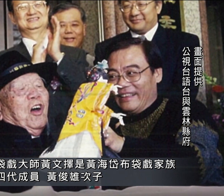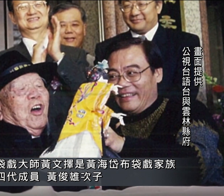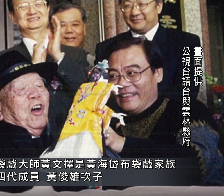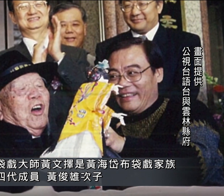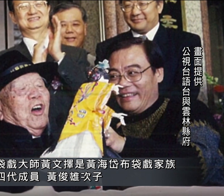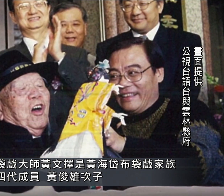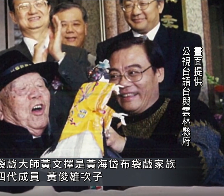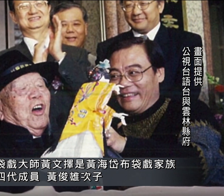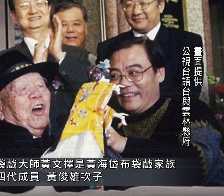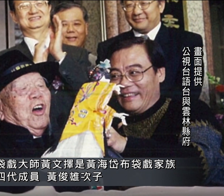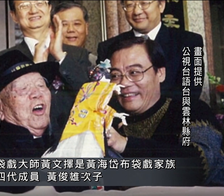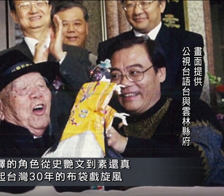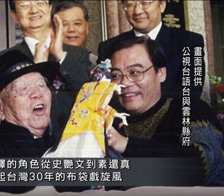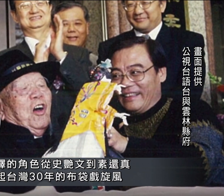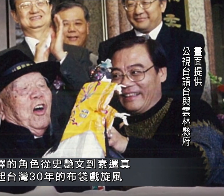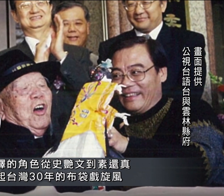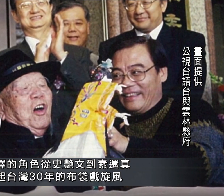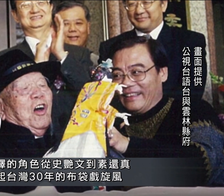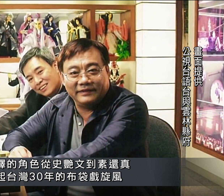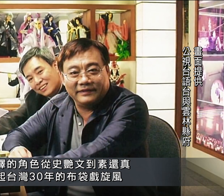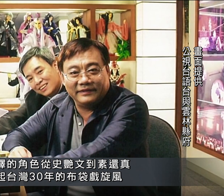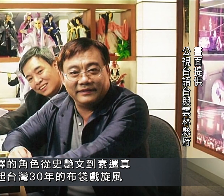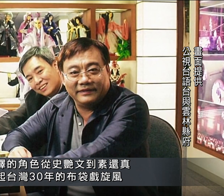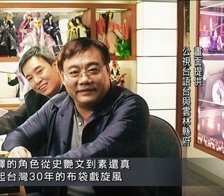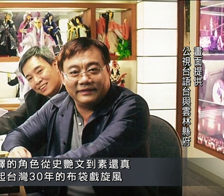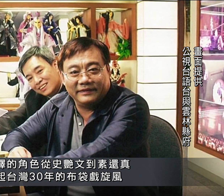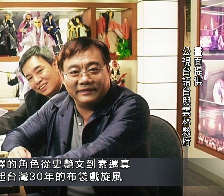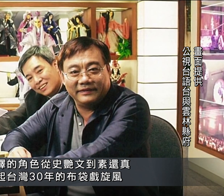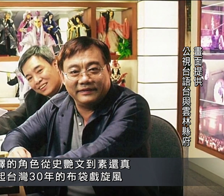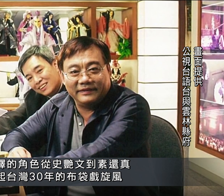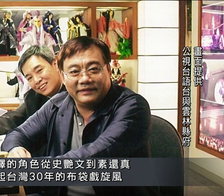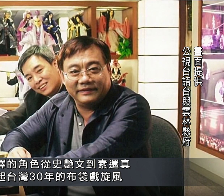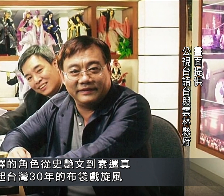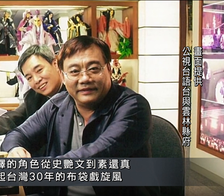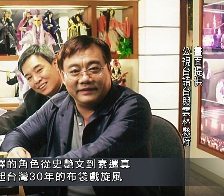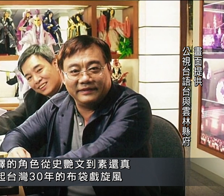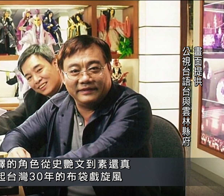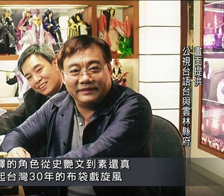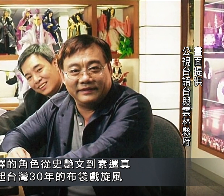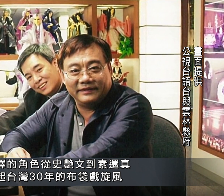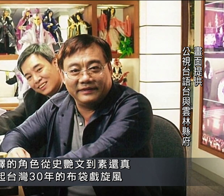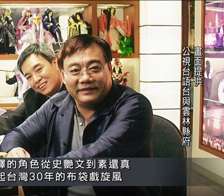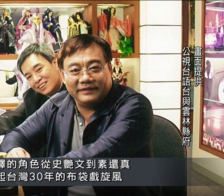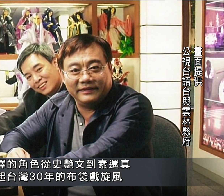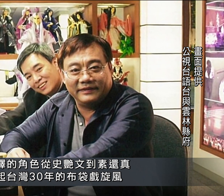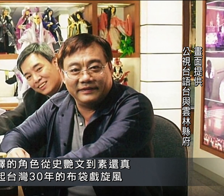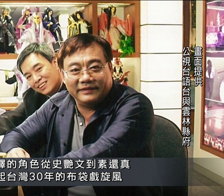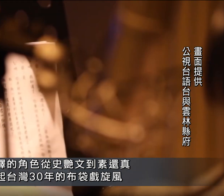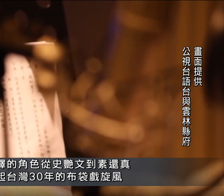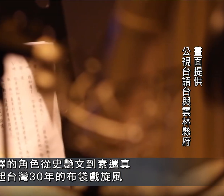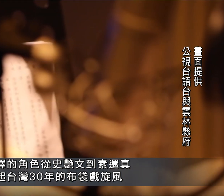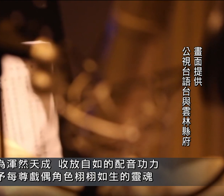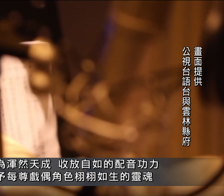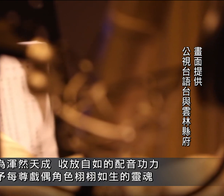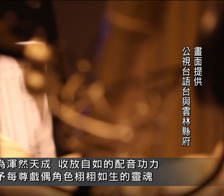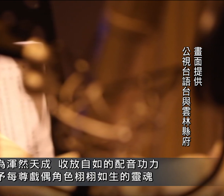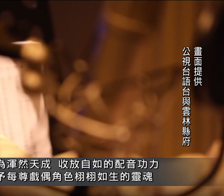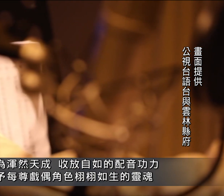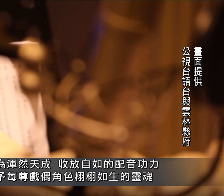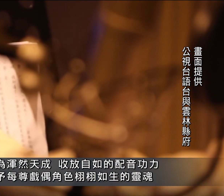雄次子，诠释的角色从史艳文到素还真，掀起台湾30年的布袋戏旋风。因为浑然天成、收放自